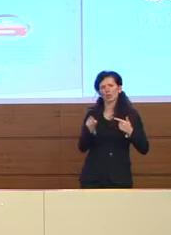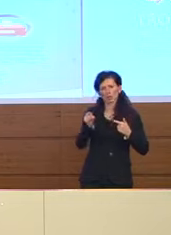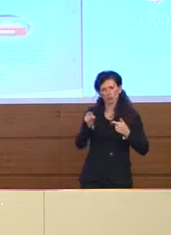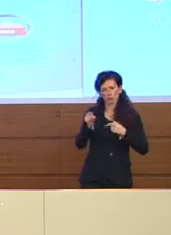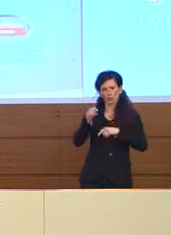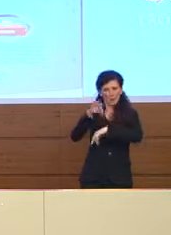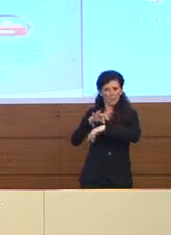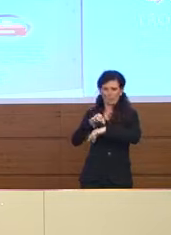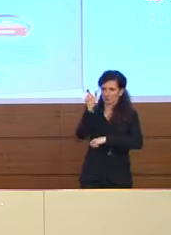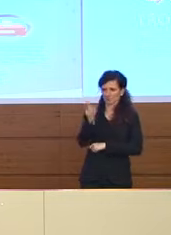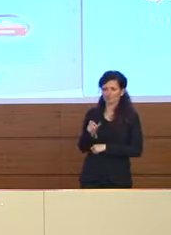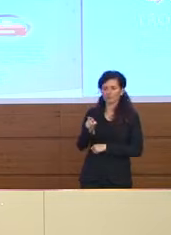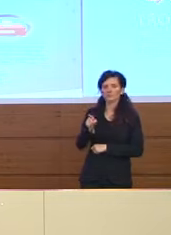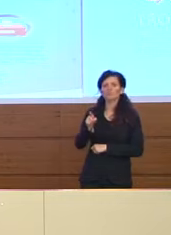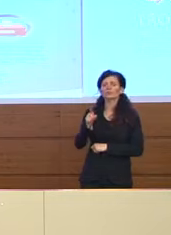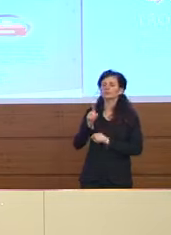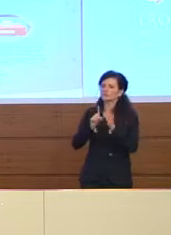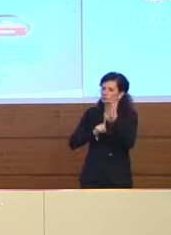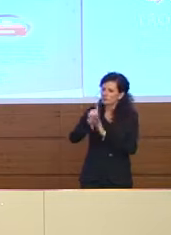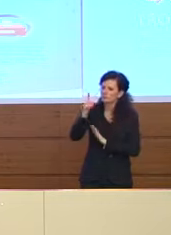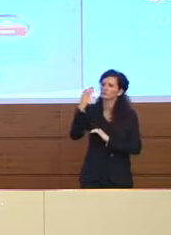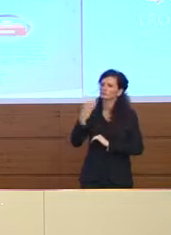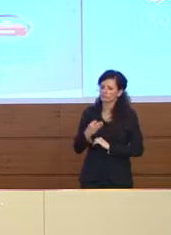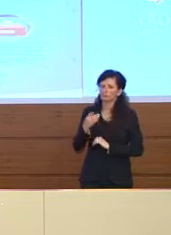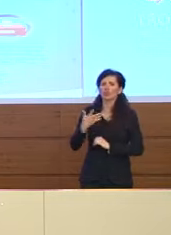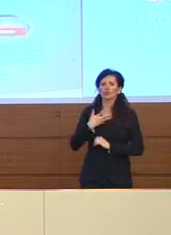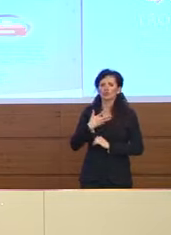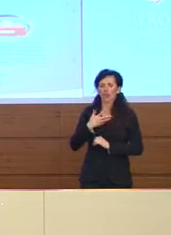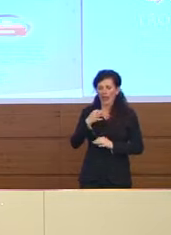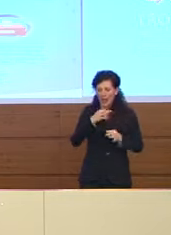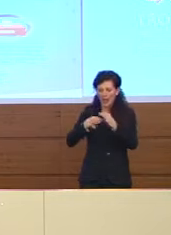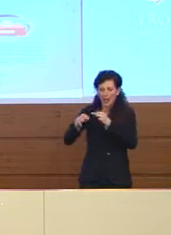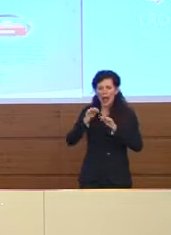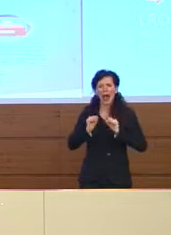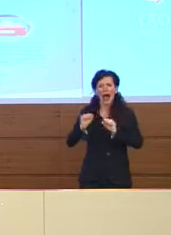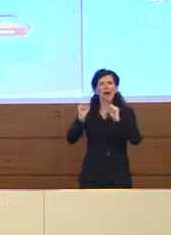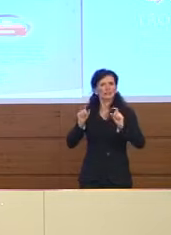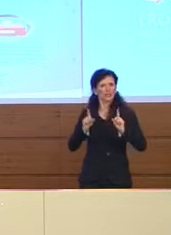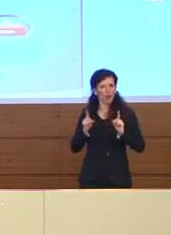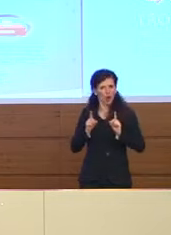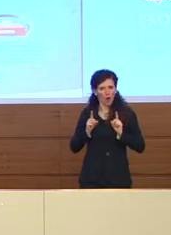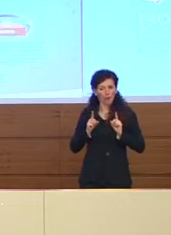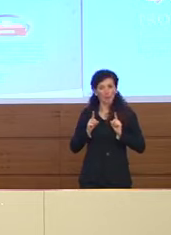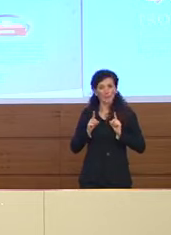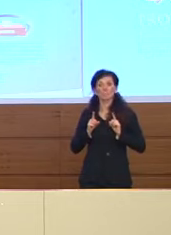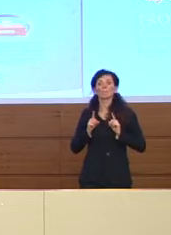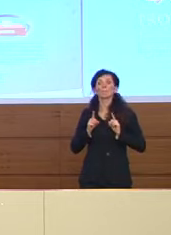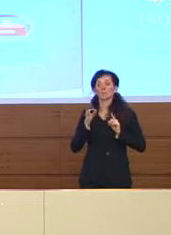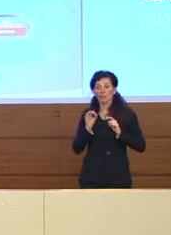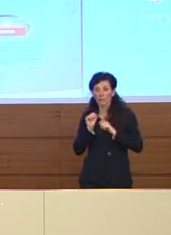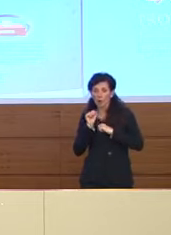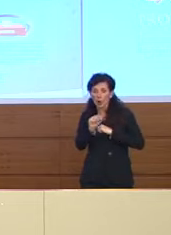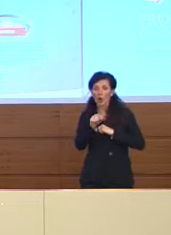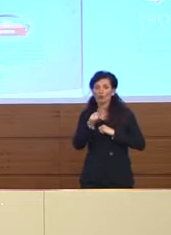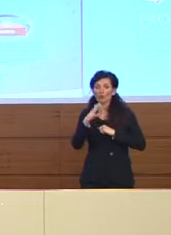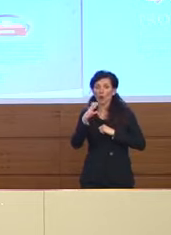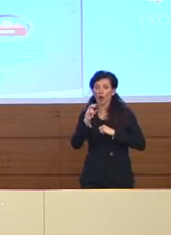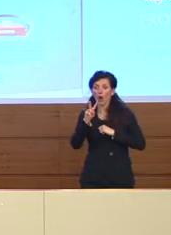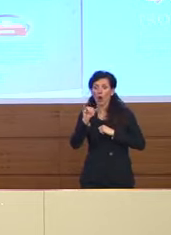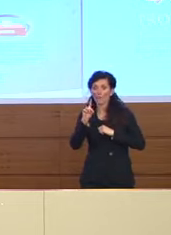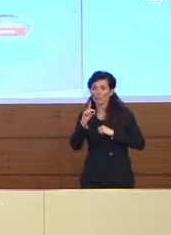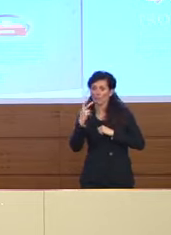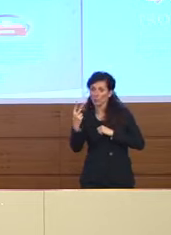avere anticorpi contro sasco v2 sono soggetti che sono entrati in